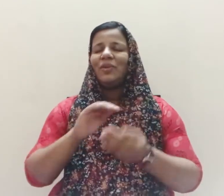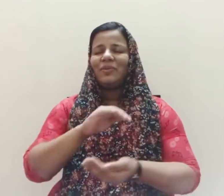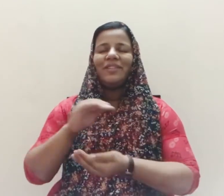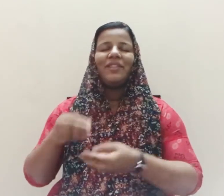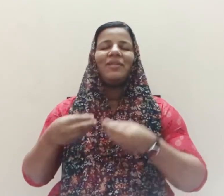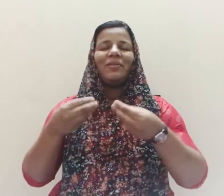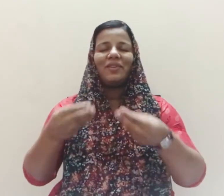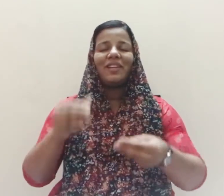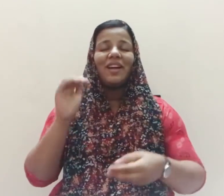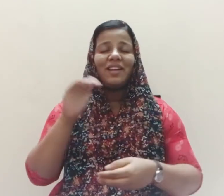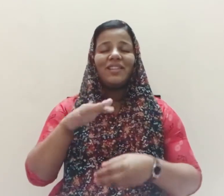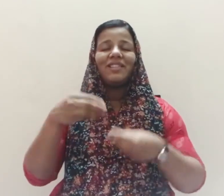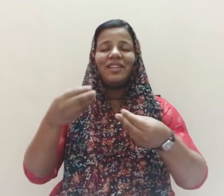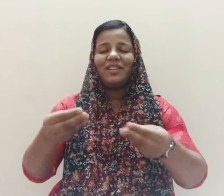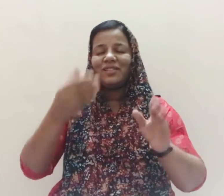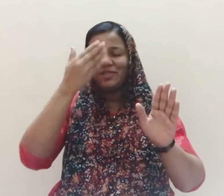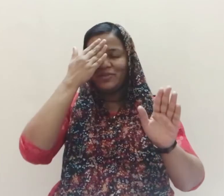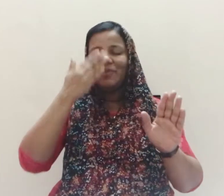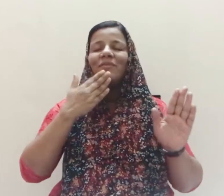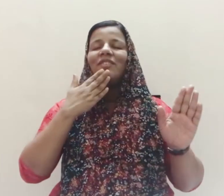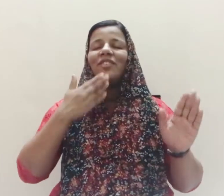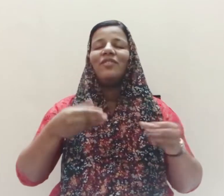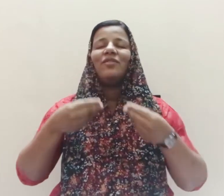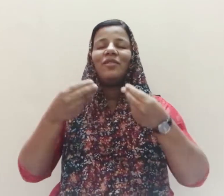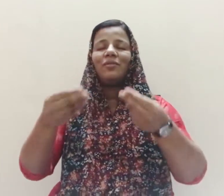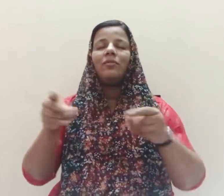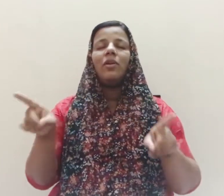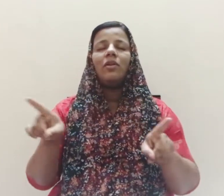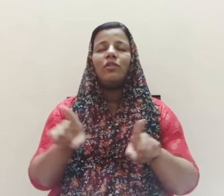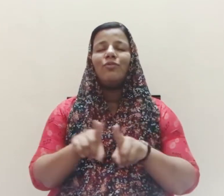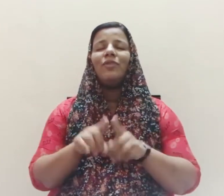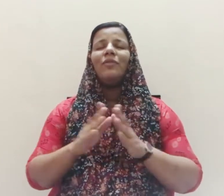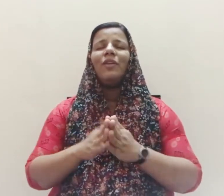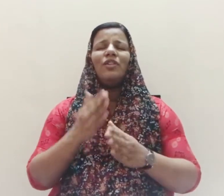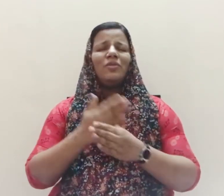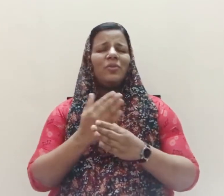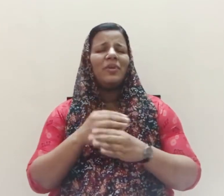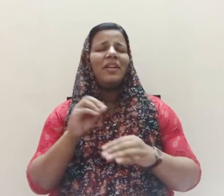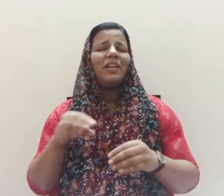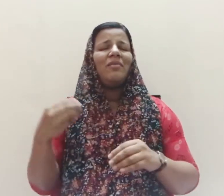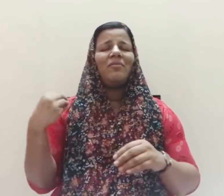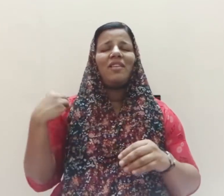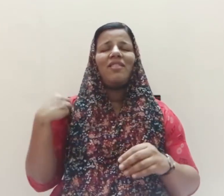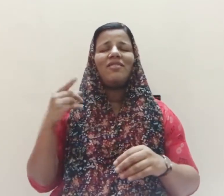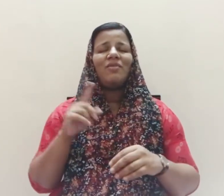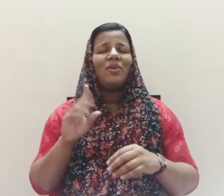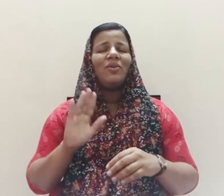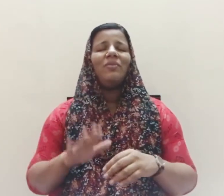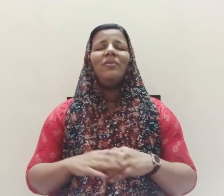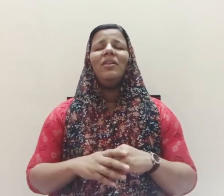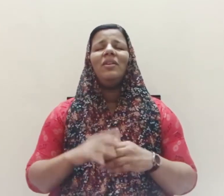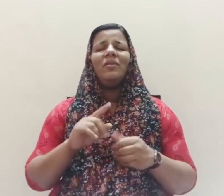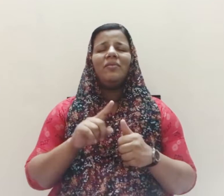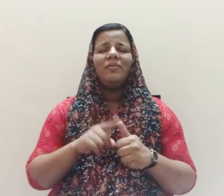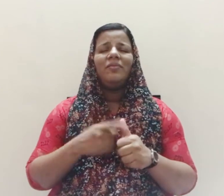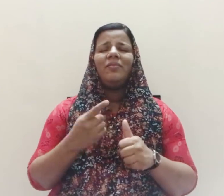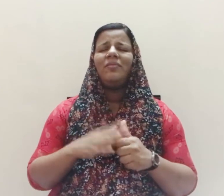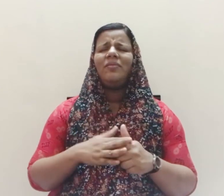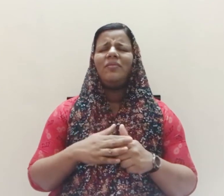വേണ്ടി അയച്ചിരിക്കുന്നതിനായിട്ട് ഞാൻ നന്ദി പറയുന്നു. അതുപോലെ കഥാവെ ജോലിയില്ലാതെ ഭാരപ്പെടുന്നവരുണ്ട് കഥാവെ. പ്രത്യേകിച്ച് അമ്മൻ പല സ്ഥലങ്ങളിൽ ജോലി